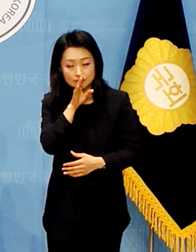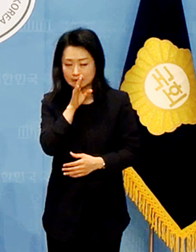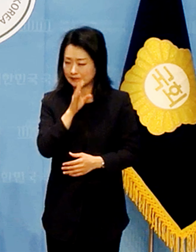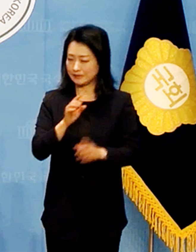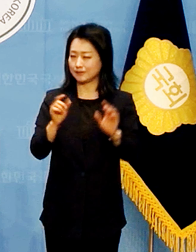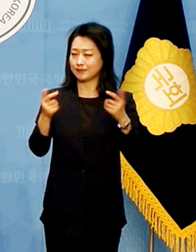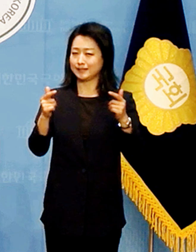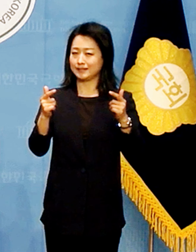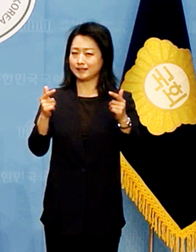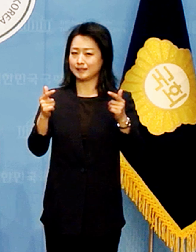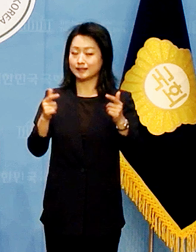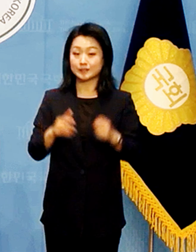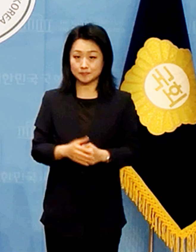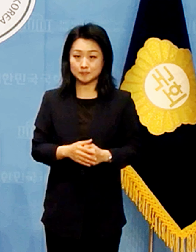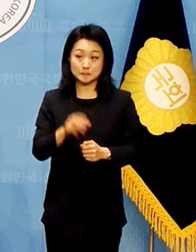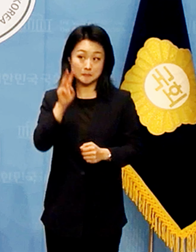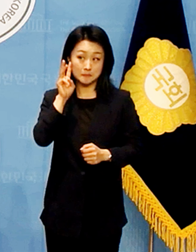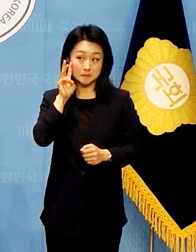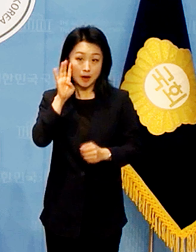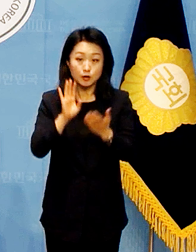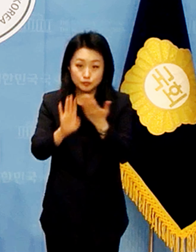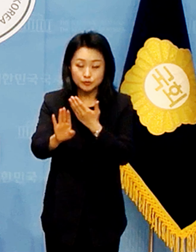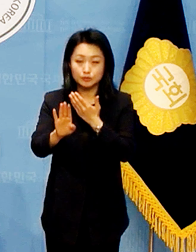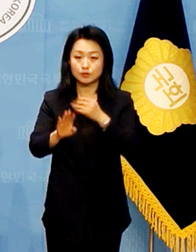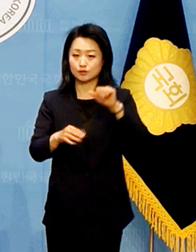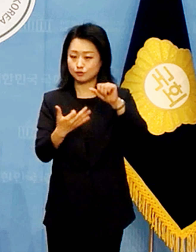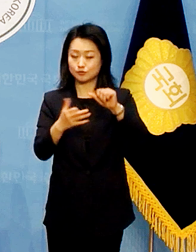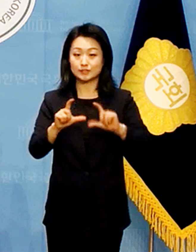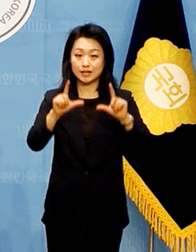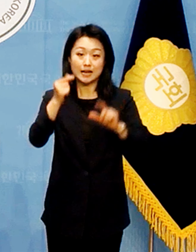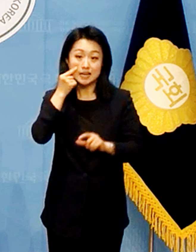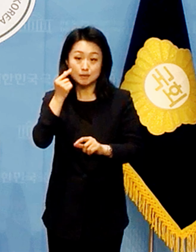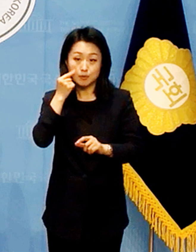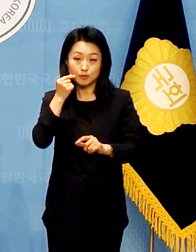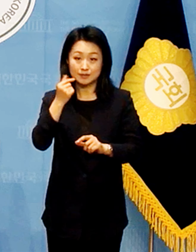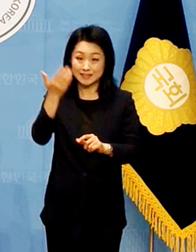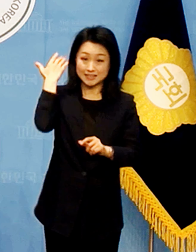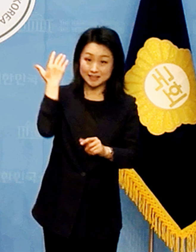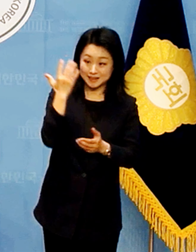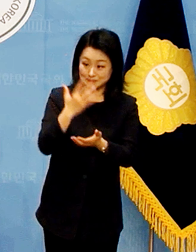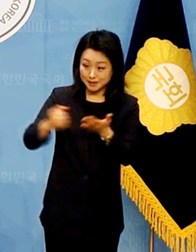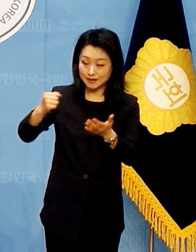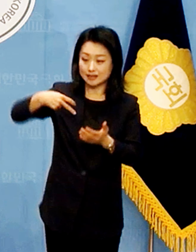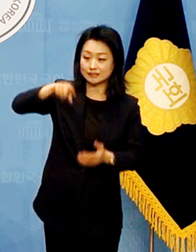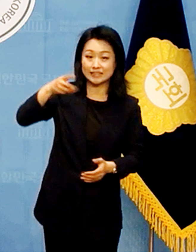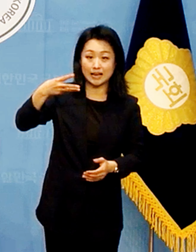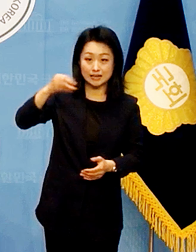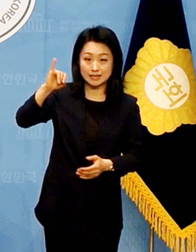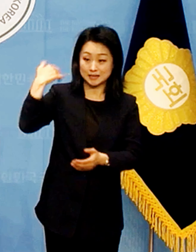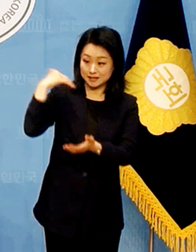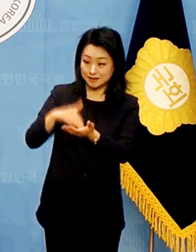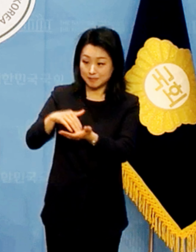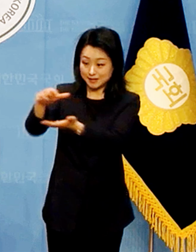아니었습니다. 첫 행보 사흘 후인 5월 19일에는 일제강점기 때 반출됐던 사리반환 행사에도